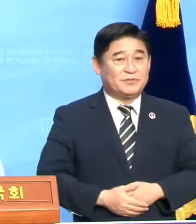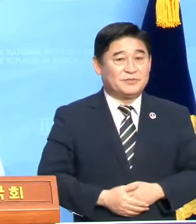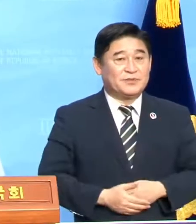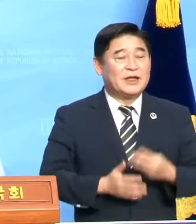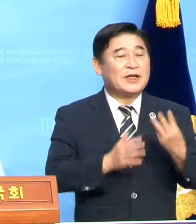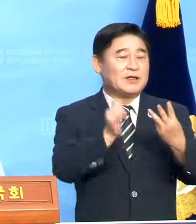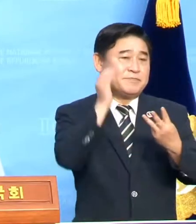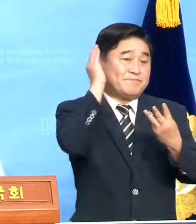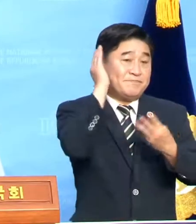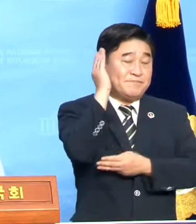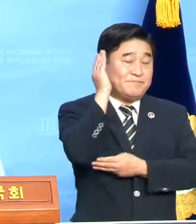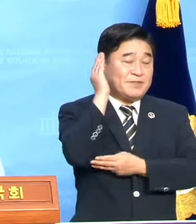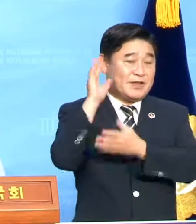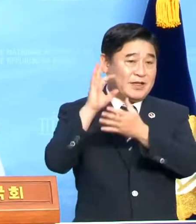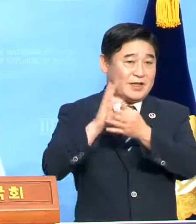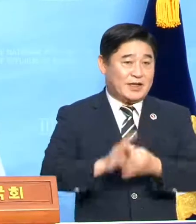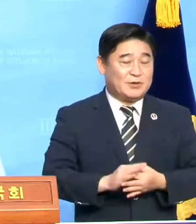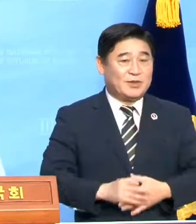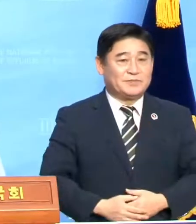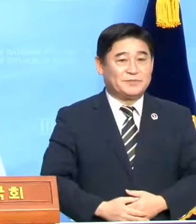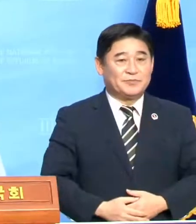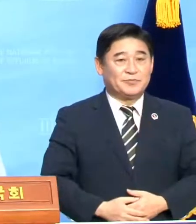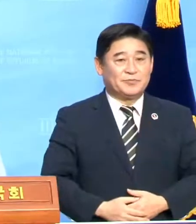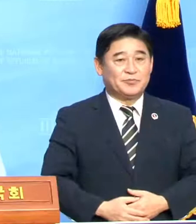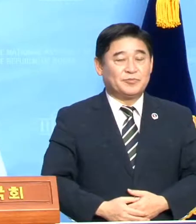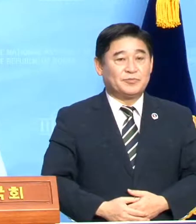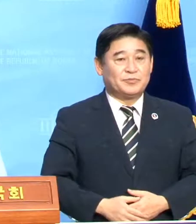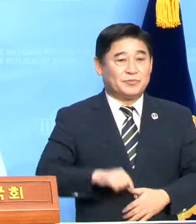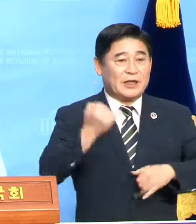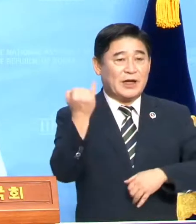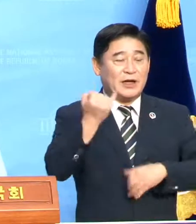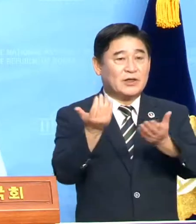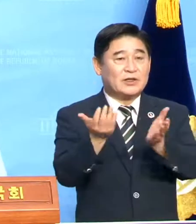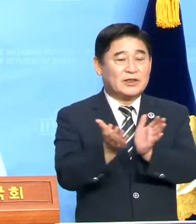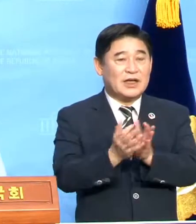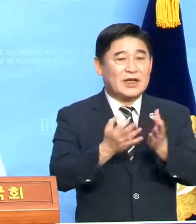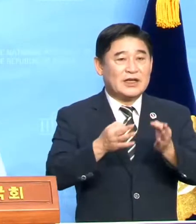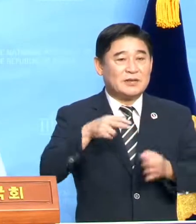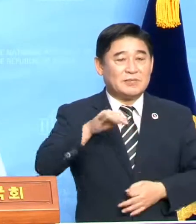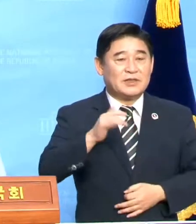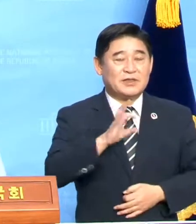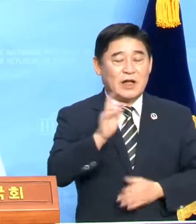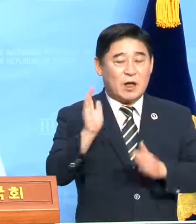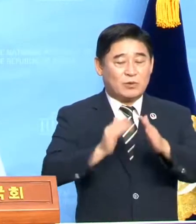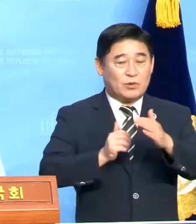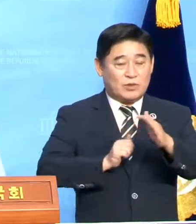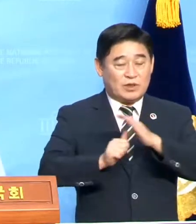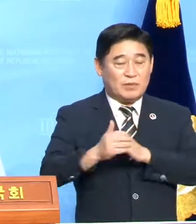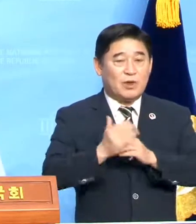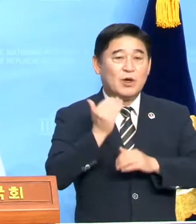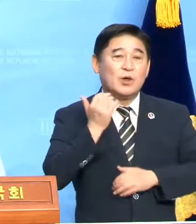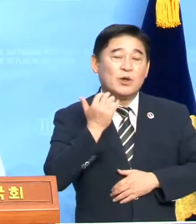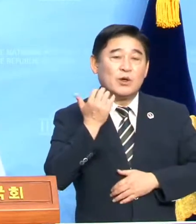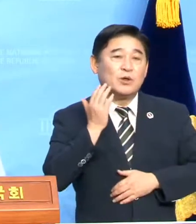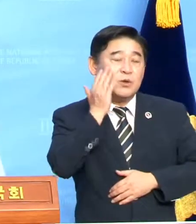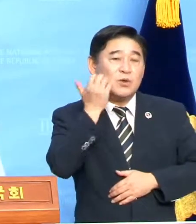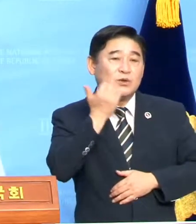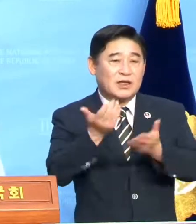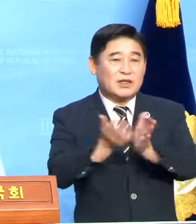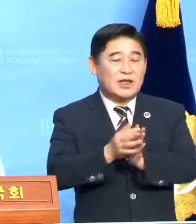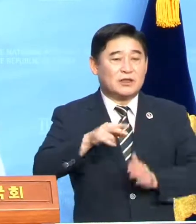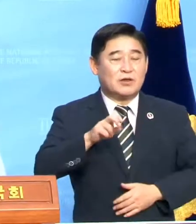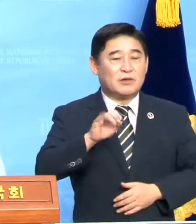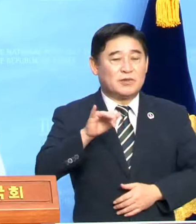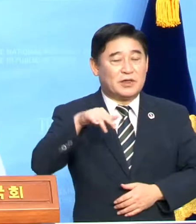세분의 발언을 계속해서 이어 듣도록 하겠습니다 여성의 당 김진아 공동 대표님 그리고 녹색당 성미 성령의